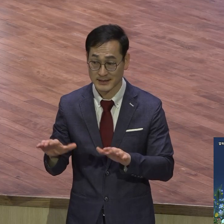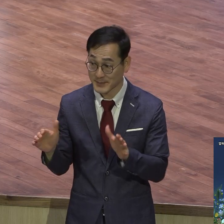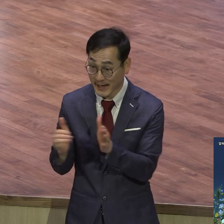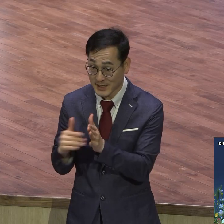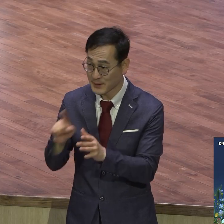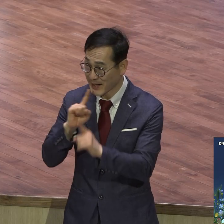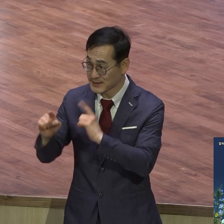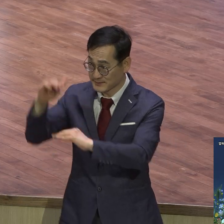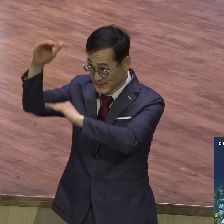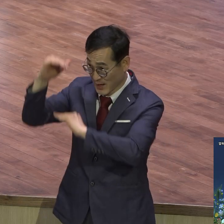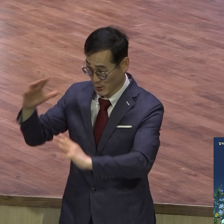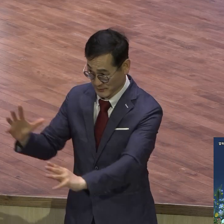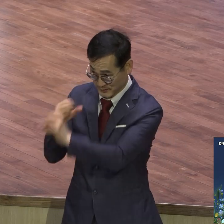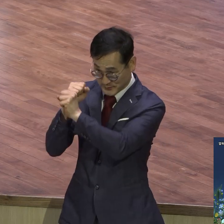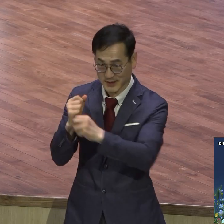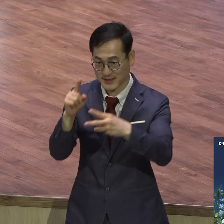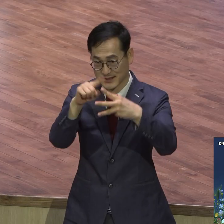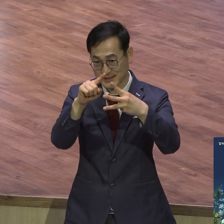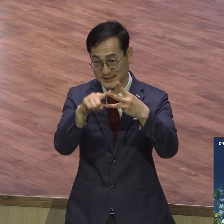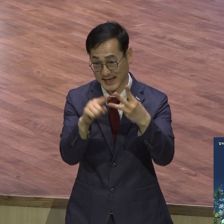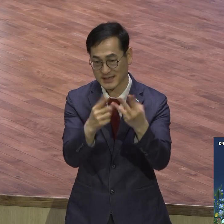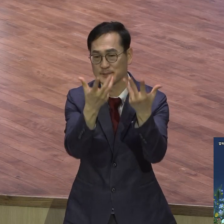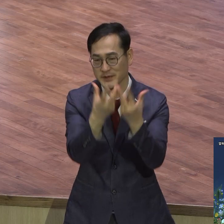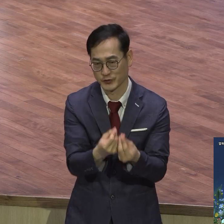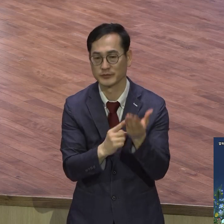세 가지 비유로도 결론을 맺고 있어요.